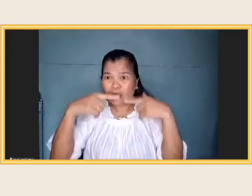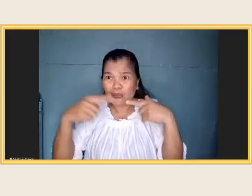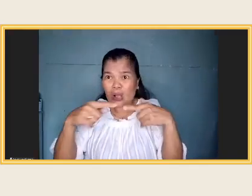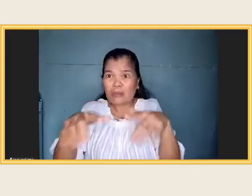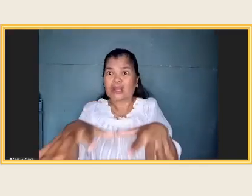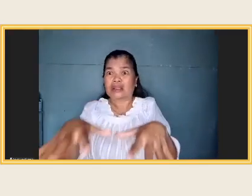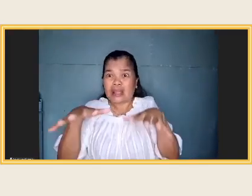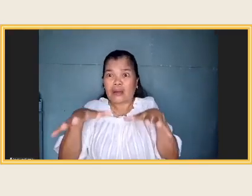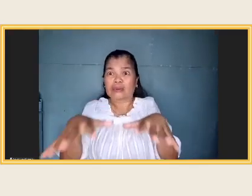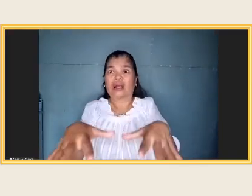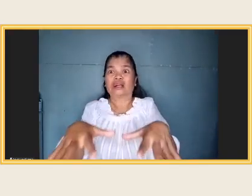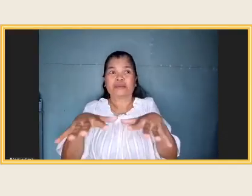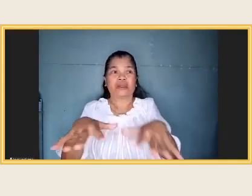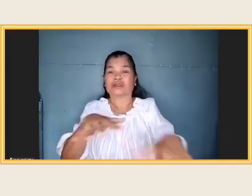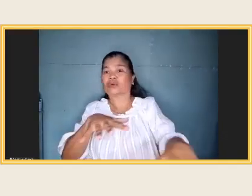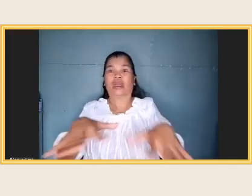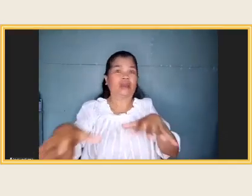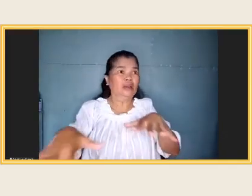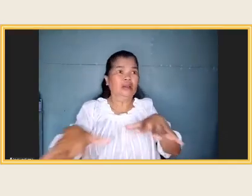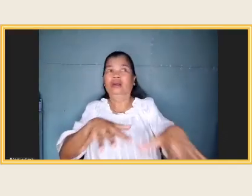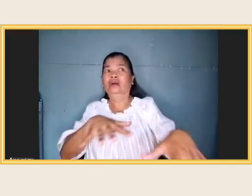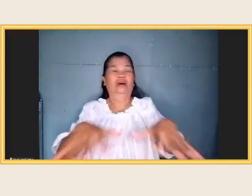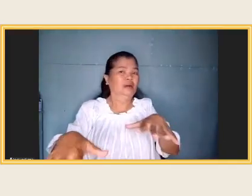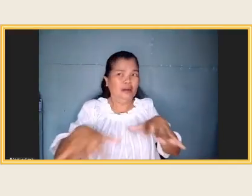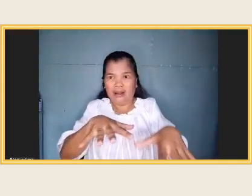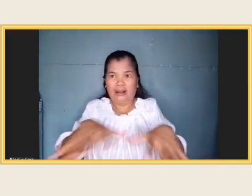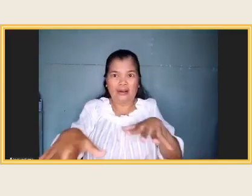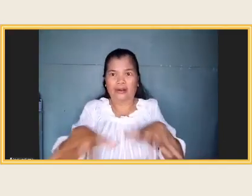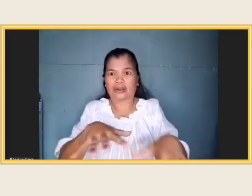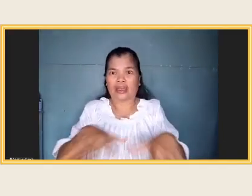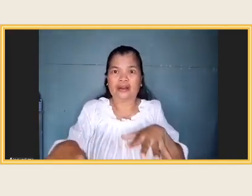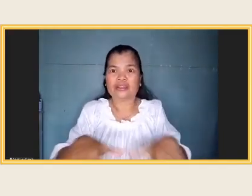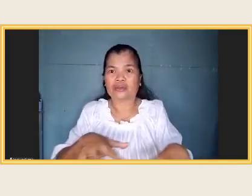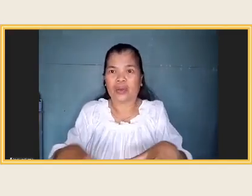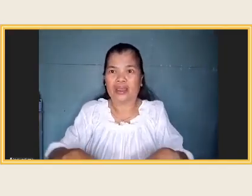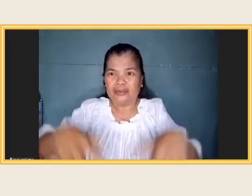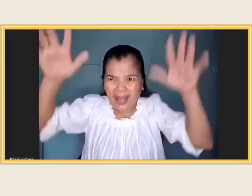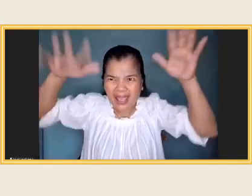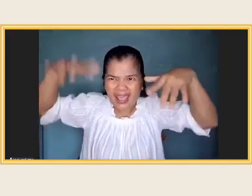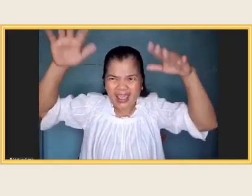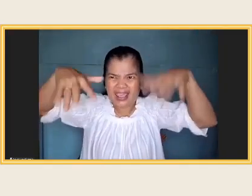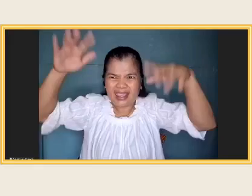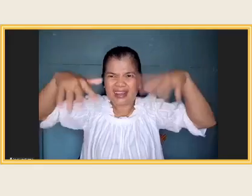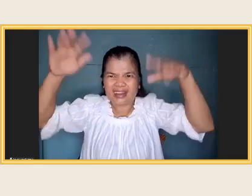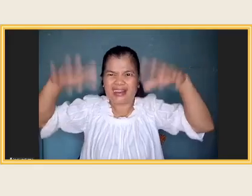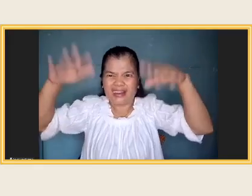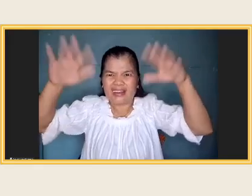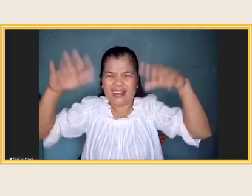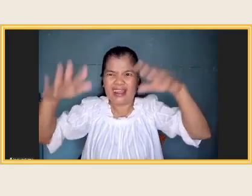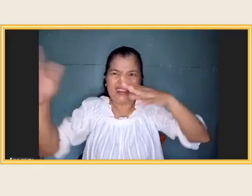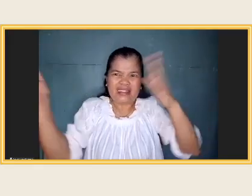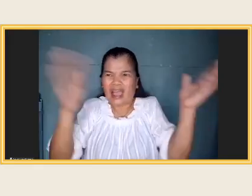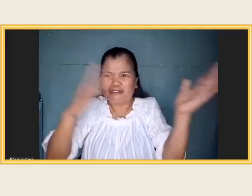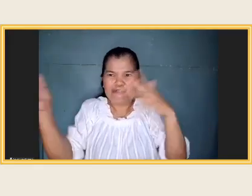Okay. Kasabay yung mukha mo, natatakot ka kasi may earthquake. Okay. Earthquake.